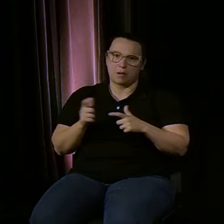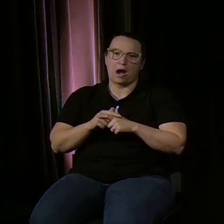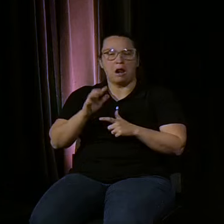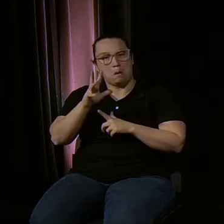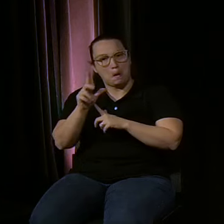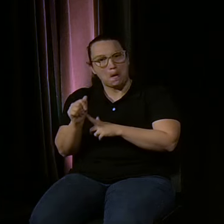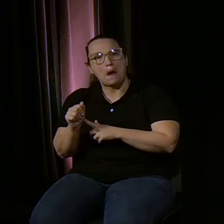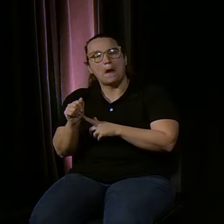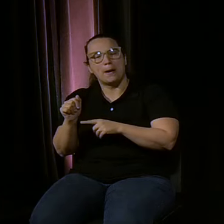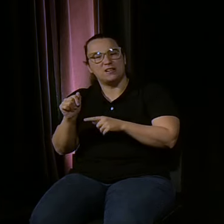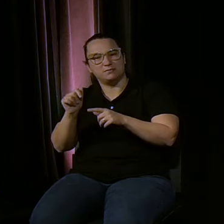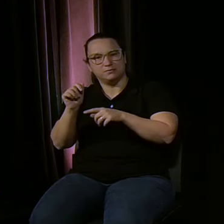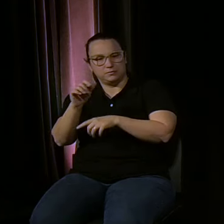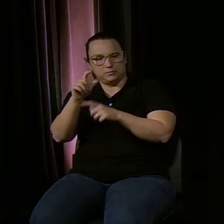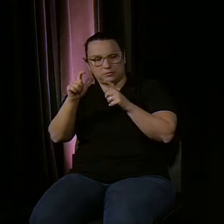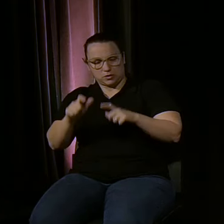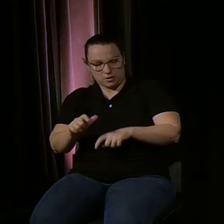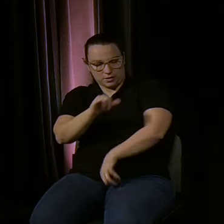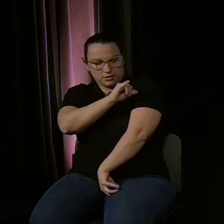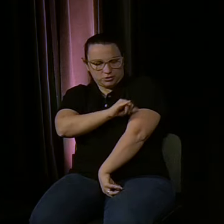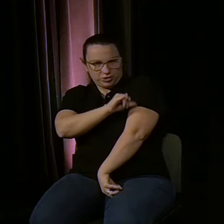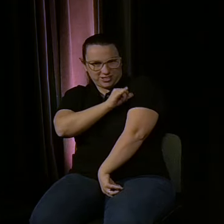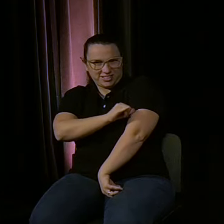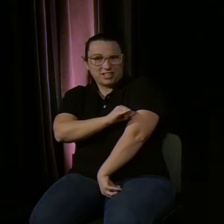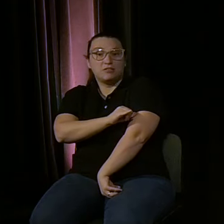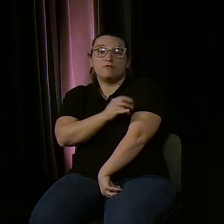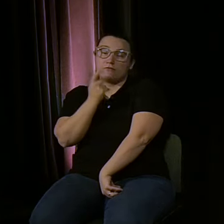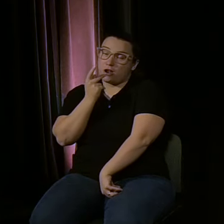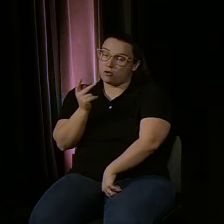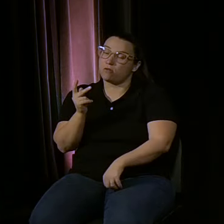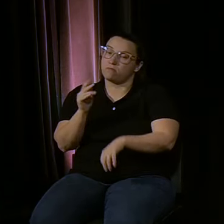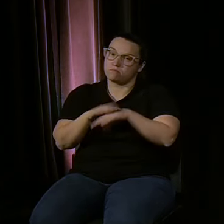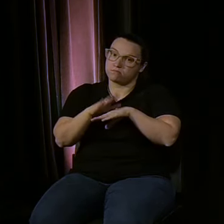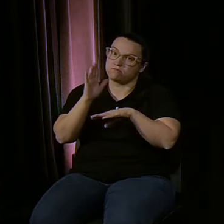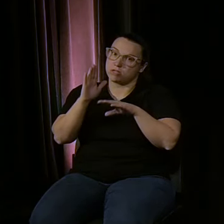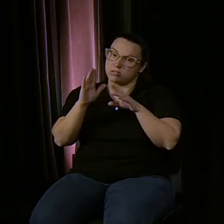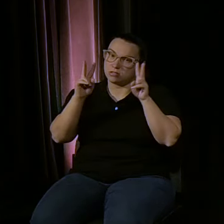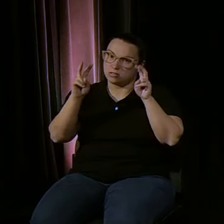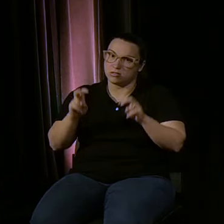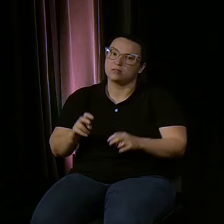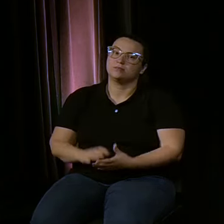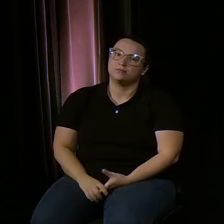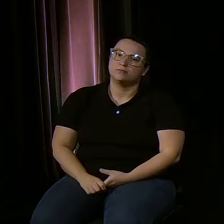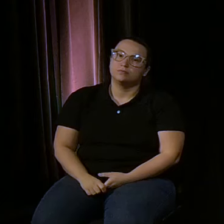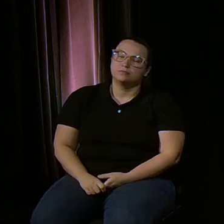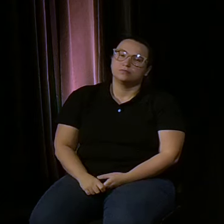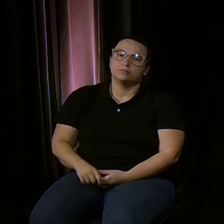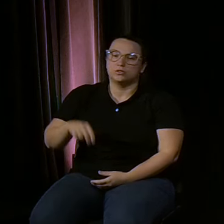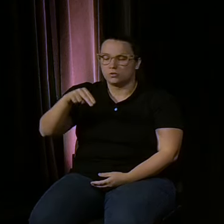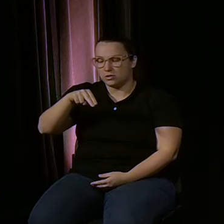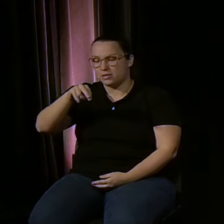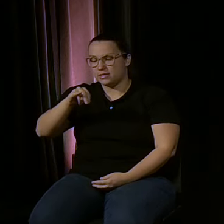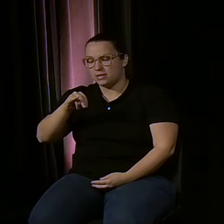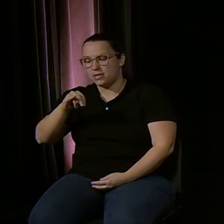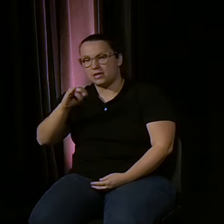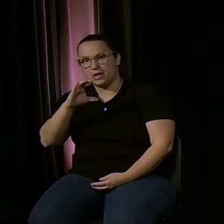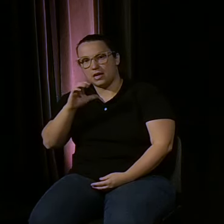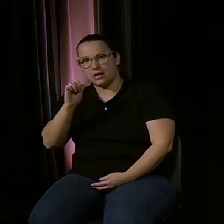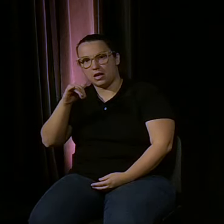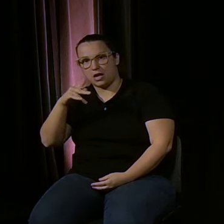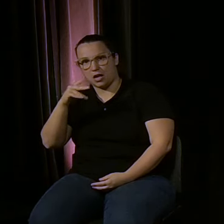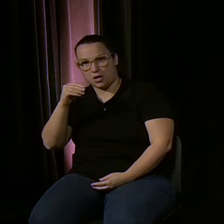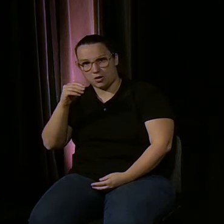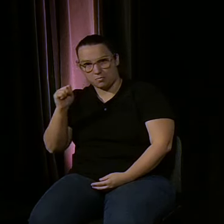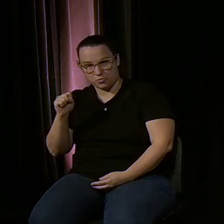enfim, esse território no Rio de Janeiro, acho que diz muito sobre isso também. Enquanto Connie Campos, por exemplo, quando vai olhar